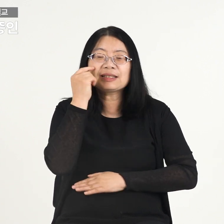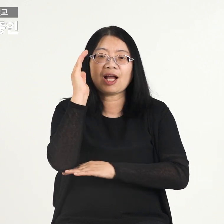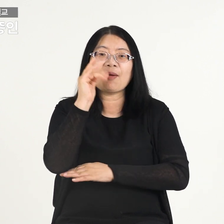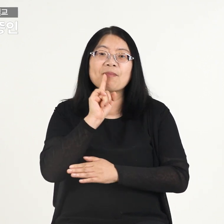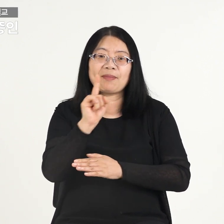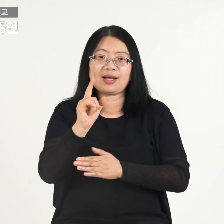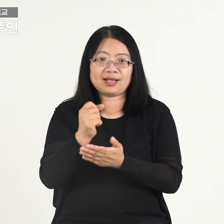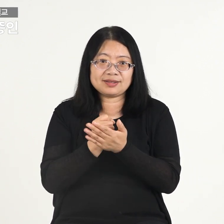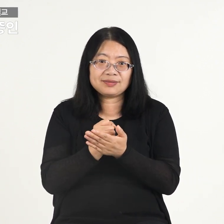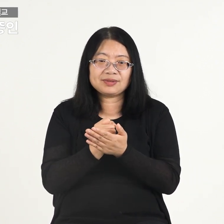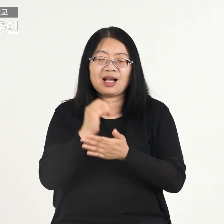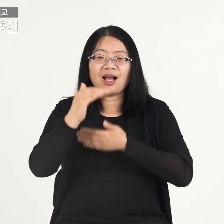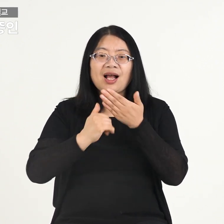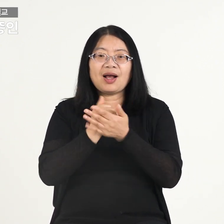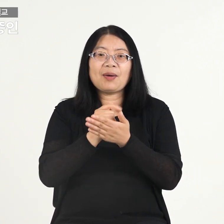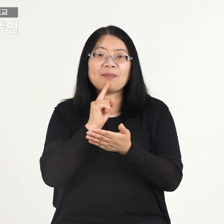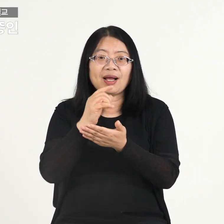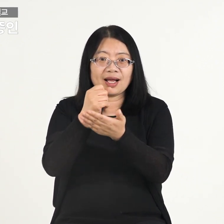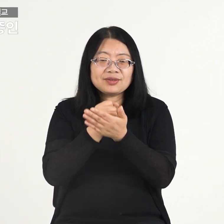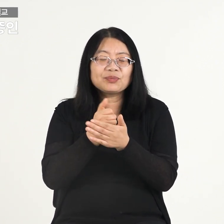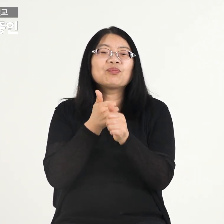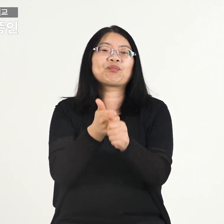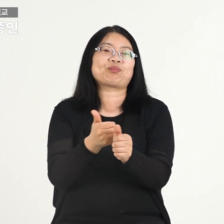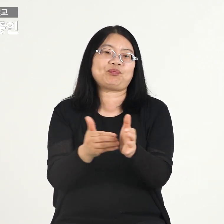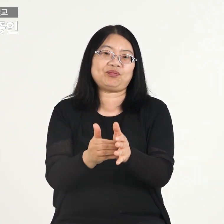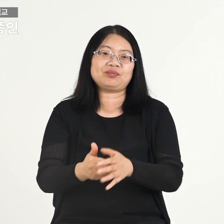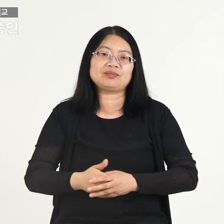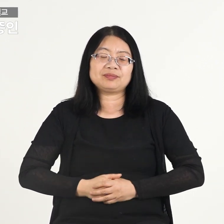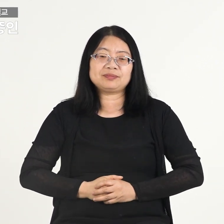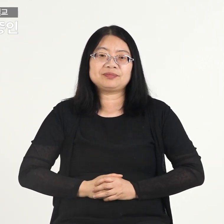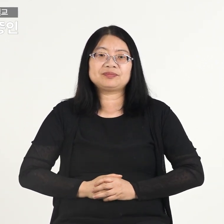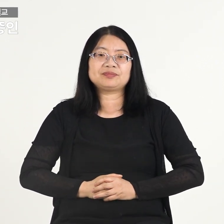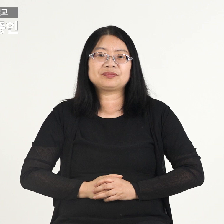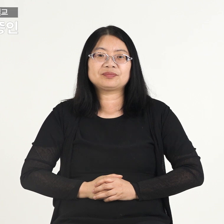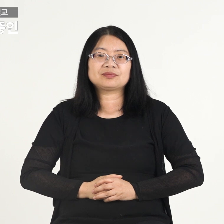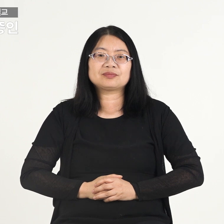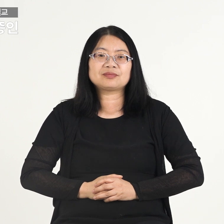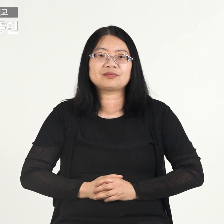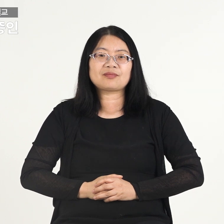말씀. 하나님의 말씀으로 이겼다는 얘기예요.